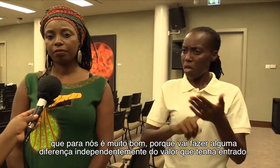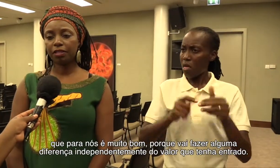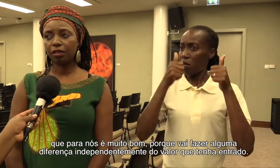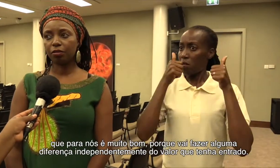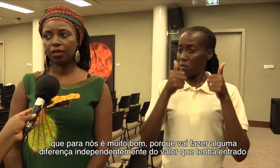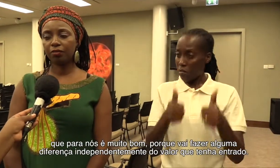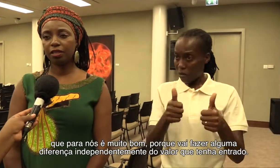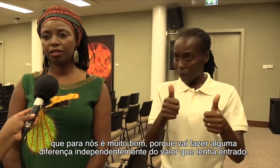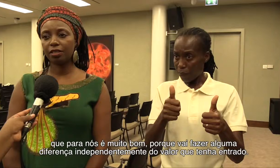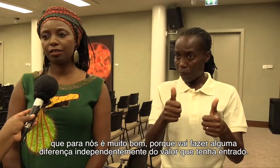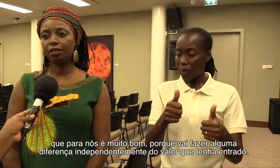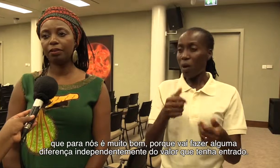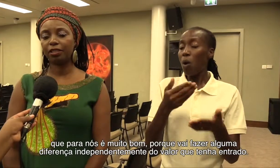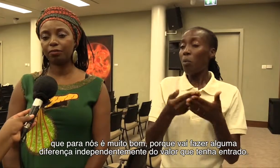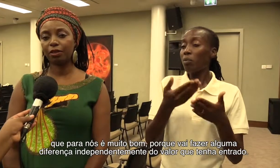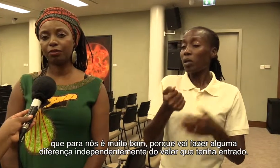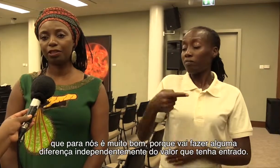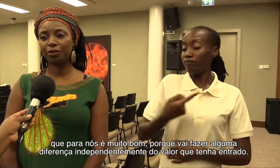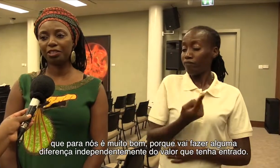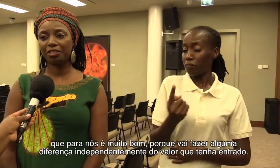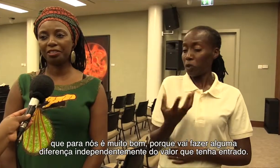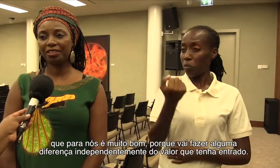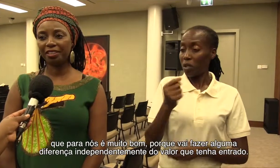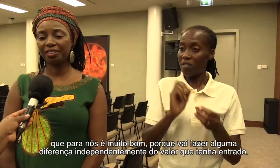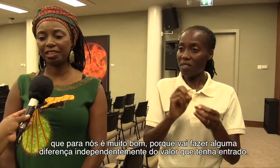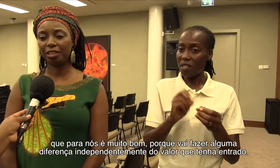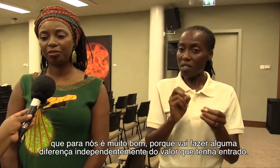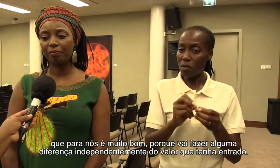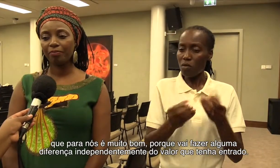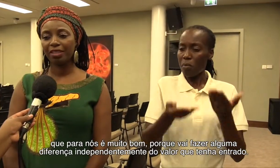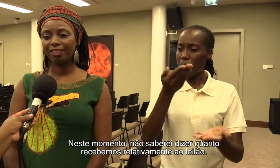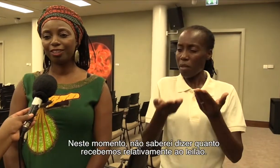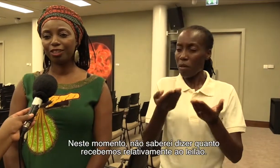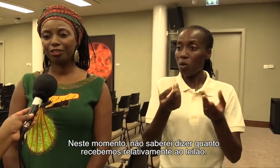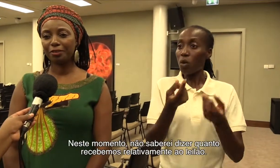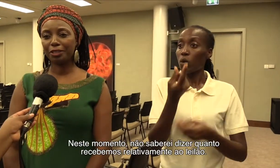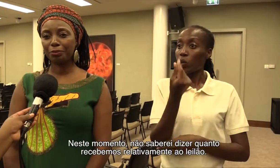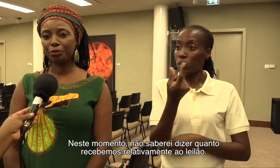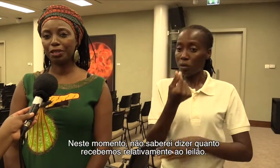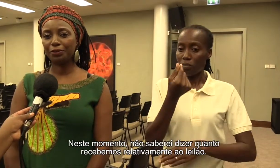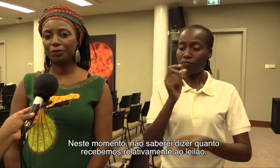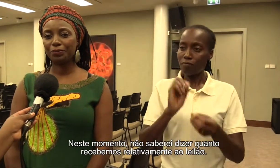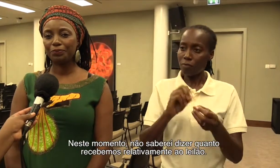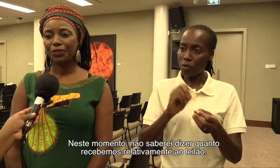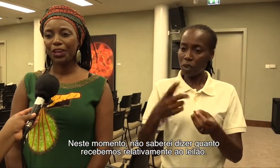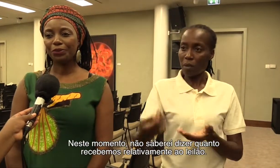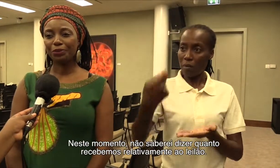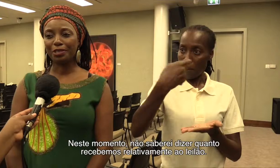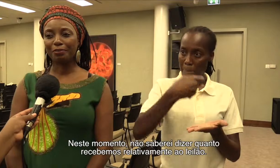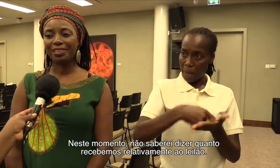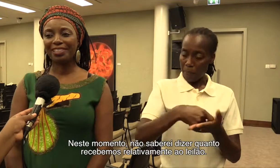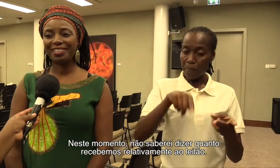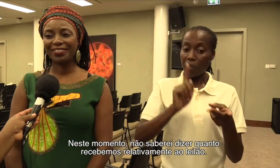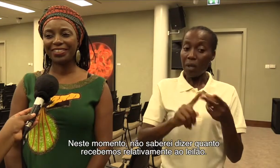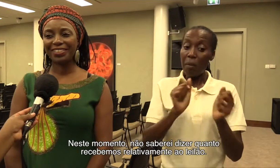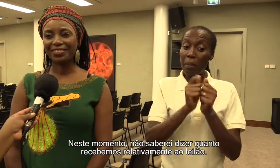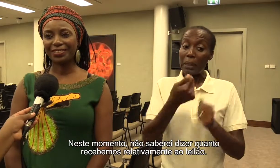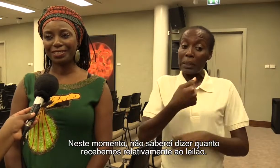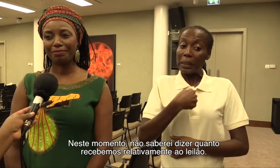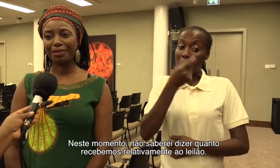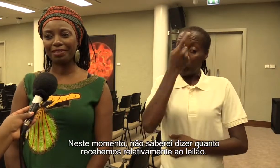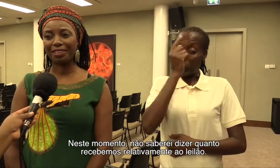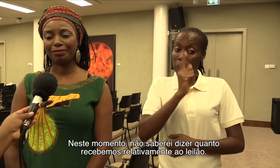Vai fazer alguma diferença, independentemente do valor que tenha entrado. Entretanto, neste momento, eu não saberei dizer